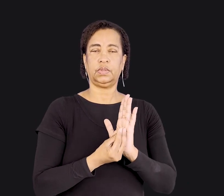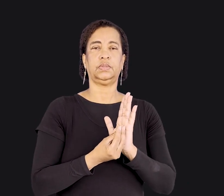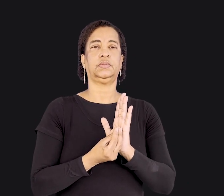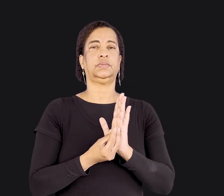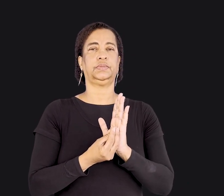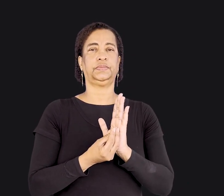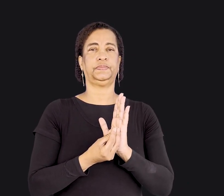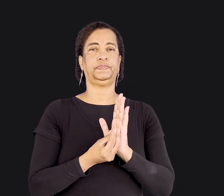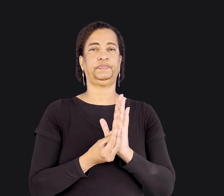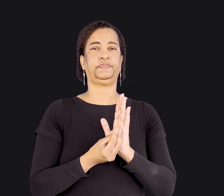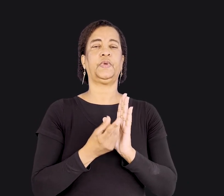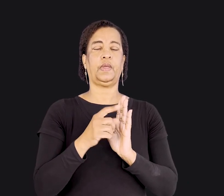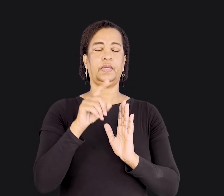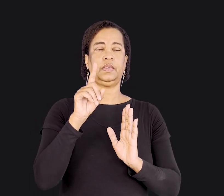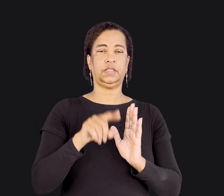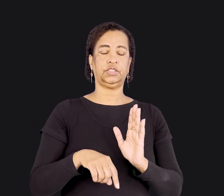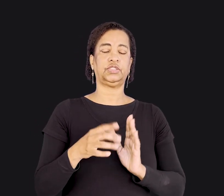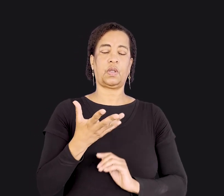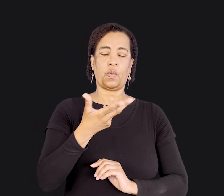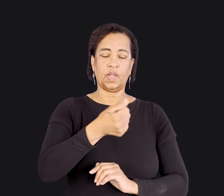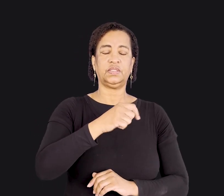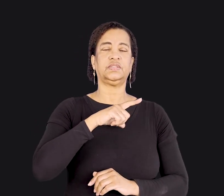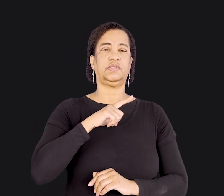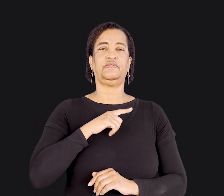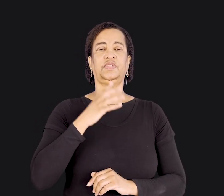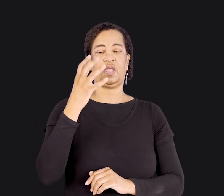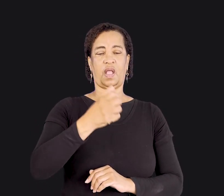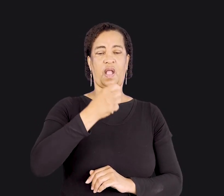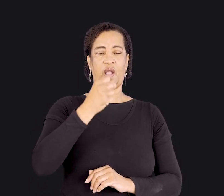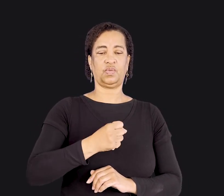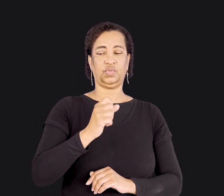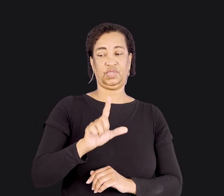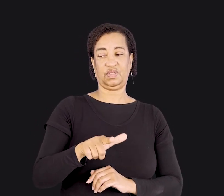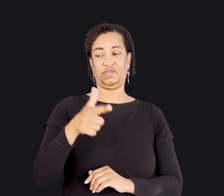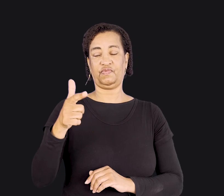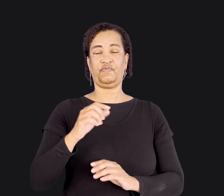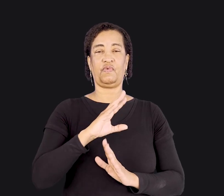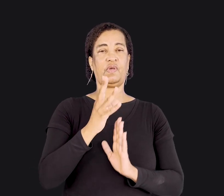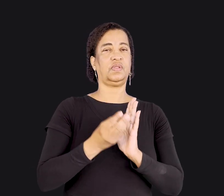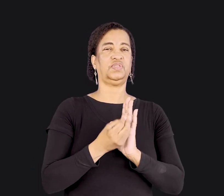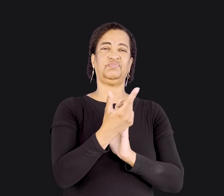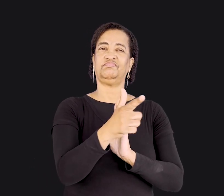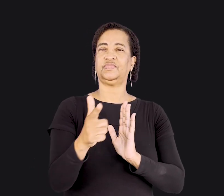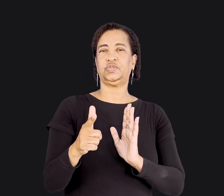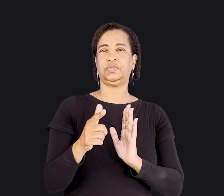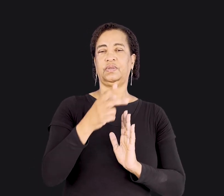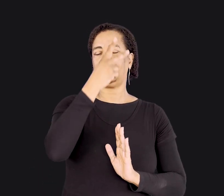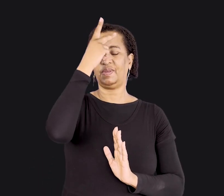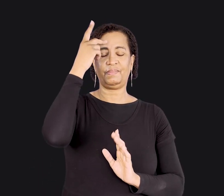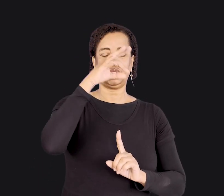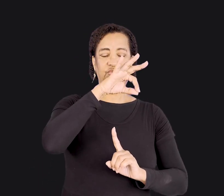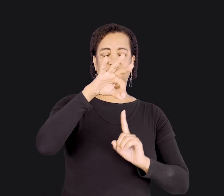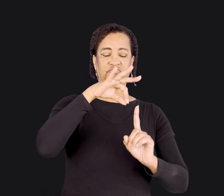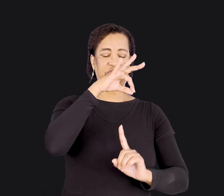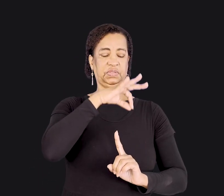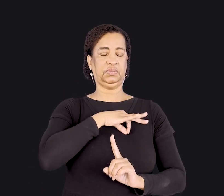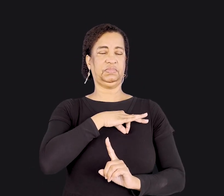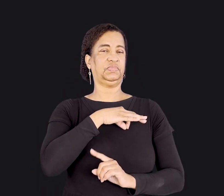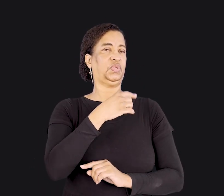Cristo. A igreja é mais qualificada do que autoridades fora da igreja, vamos dizer assim, que não são pessoas espirituais.